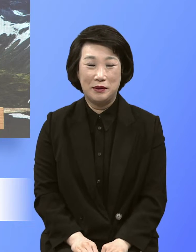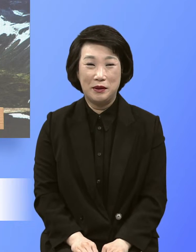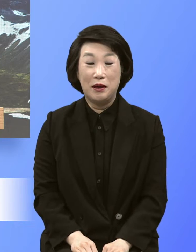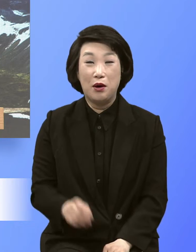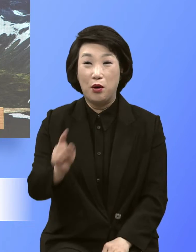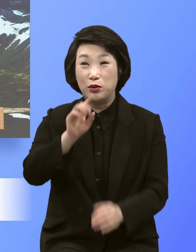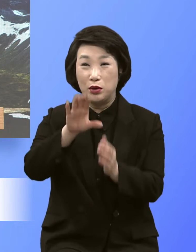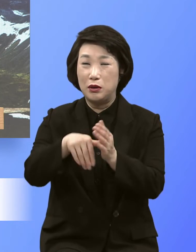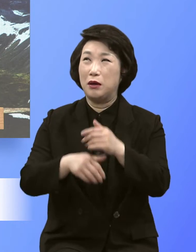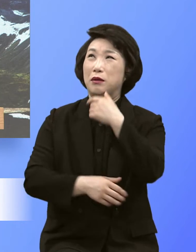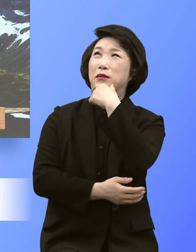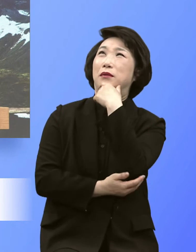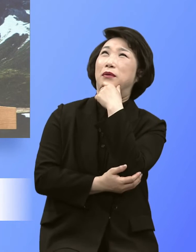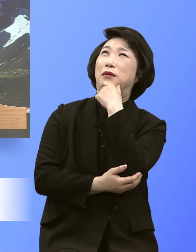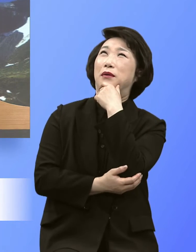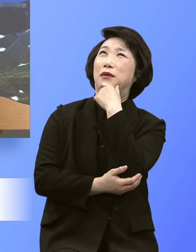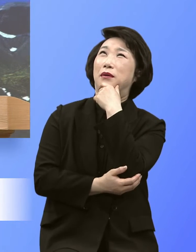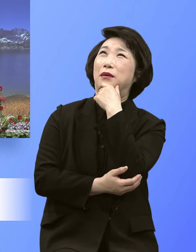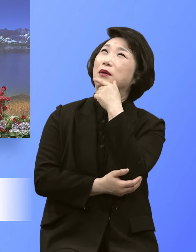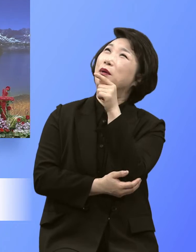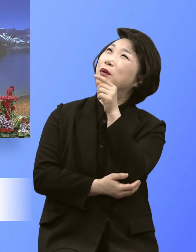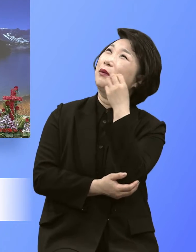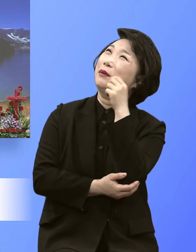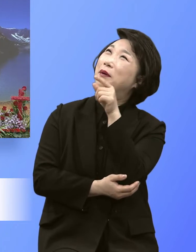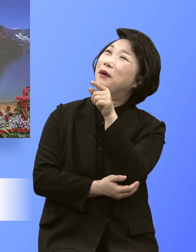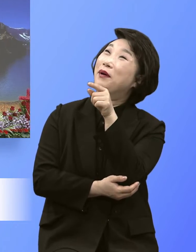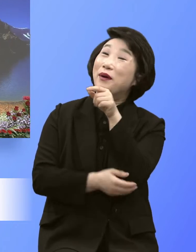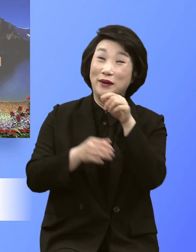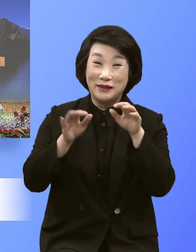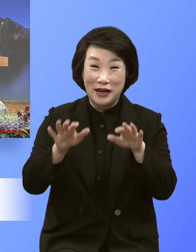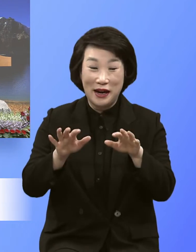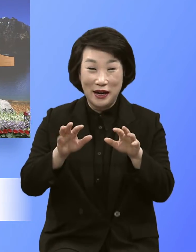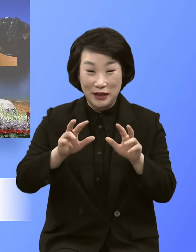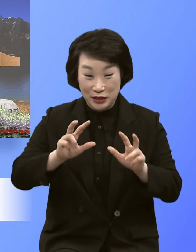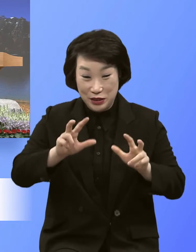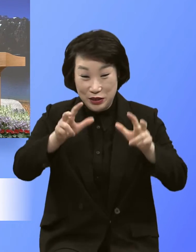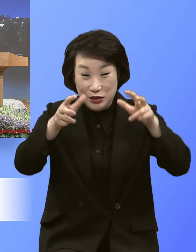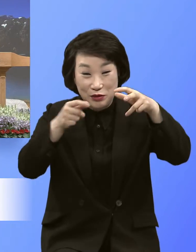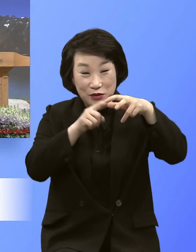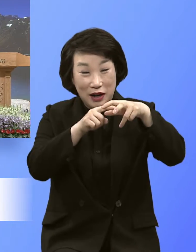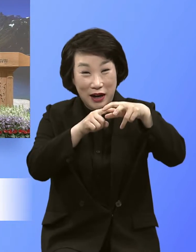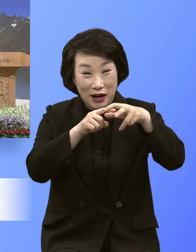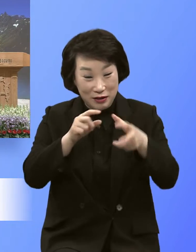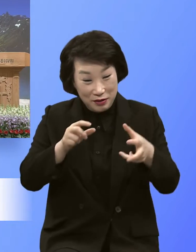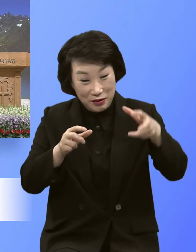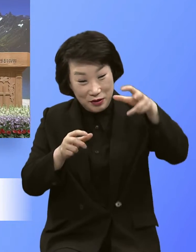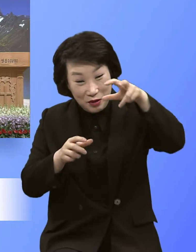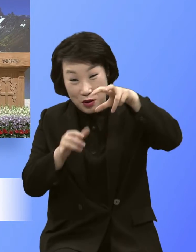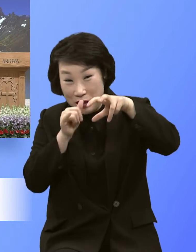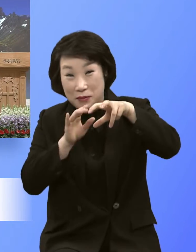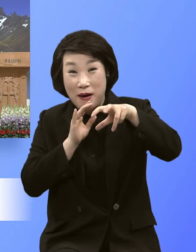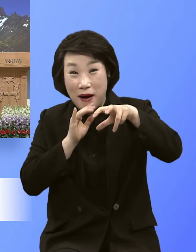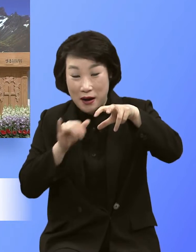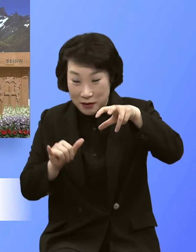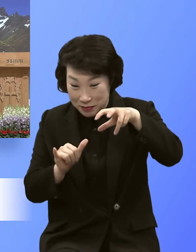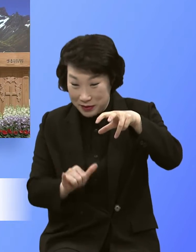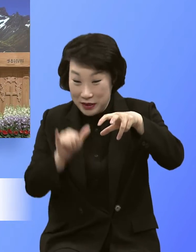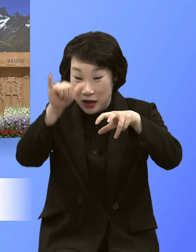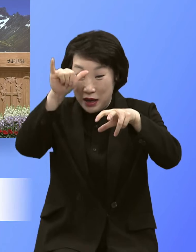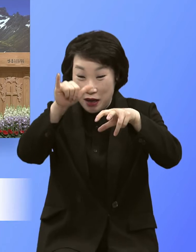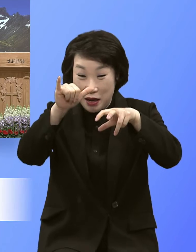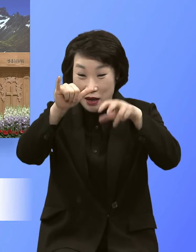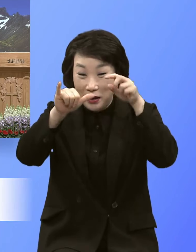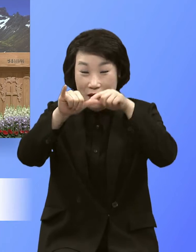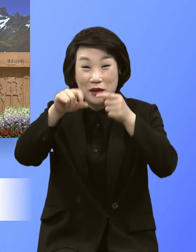어떤 때는 생각해요. 아니 지구가 도는데 비행기가 떠서